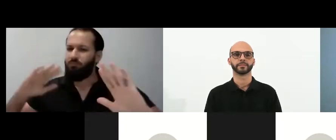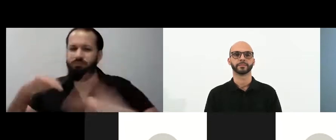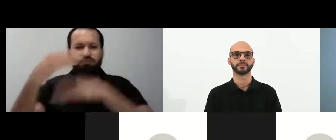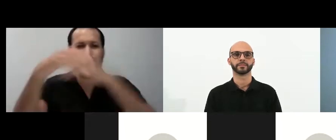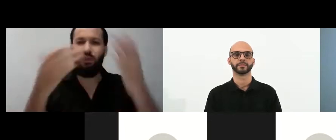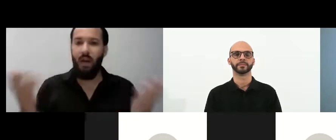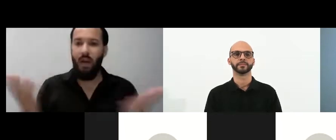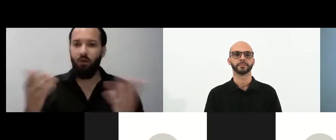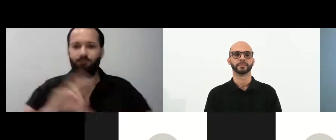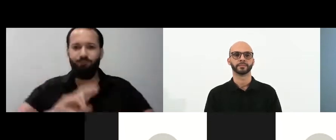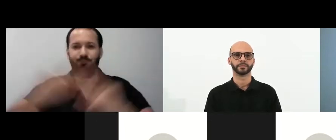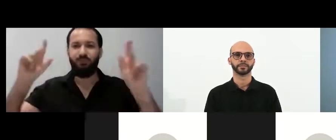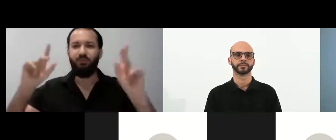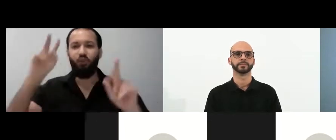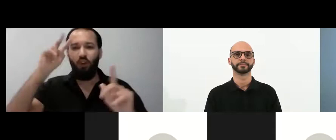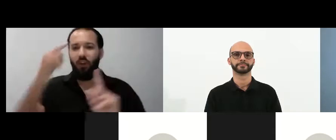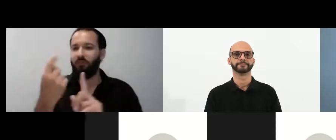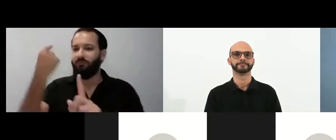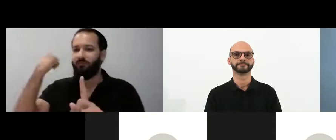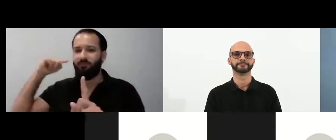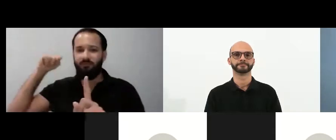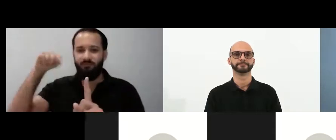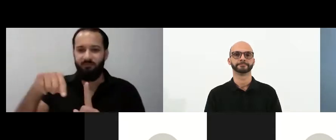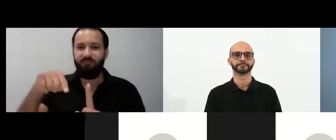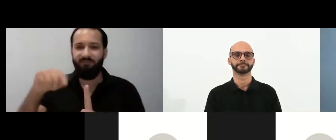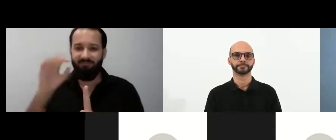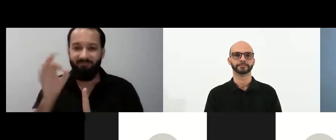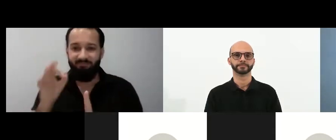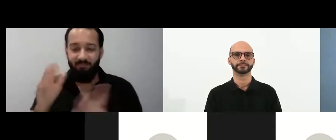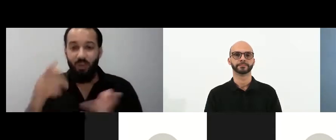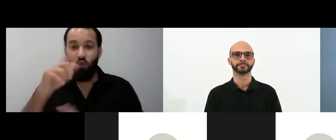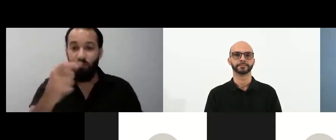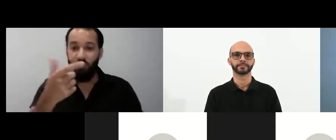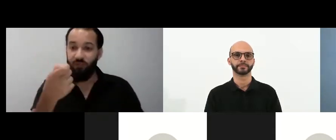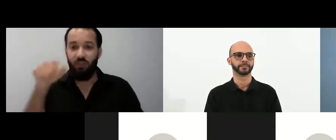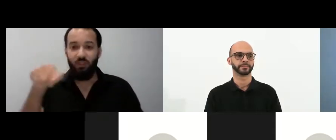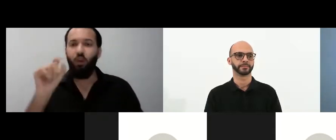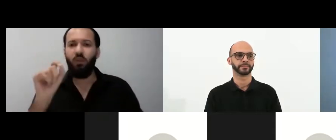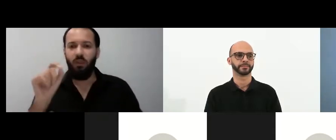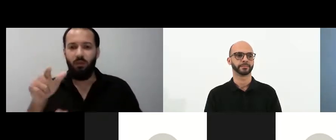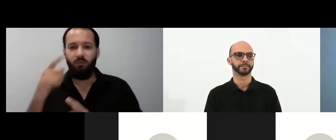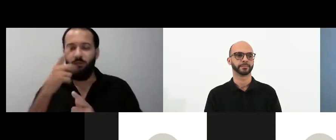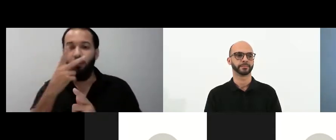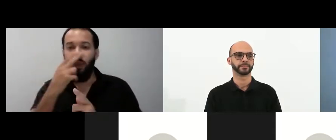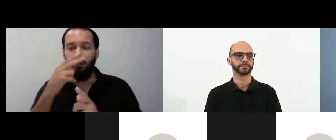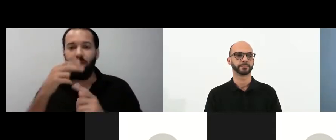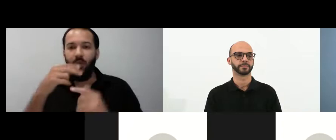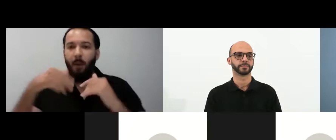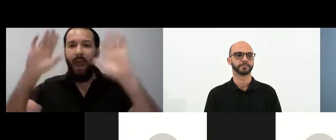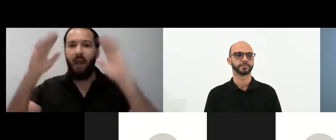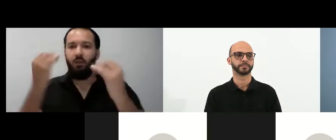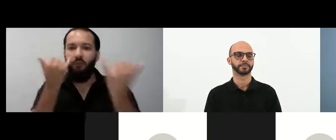auxilia, realmente tem segurança ou não tem? Se isso prejudica, como que é diferente? Se nós estamos ou não estamos preparados? Porque hoje, no ano